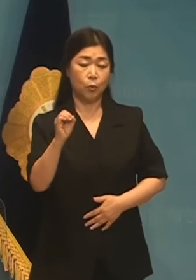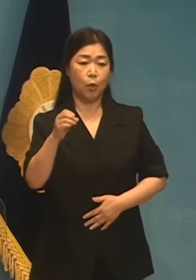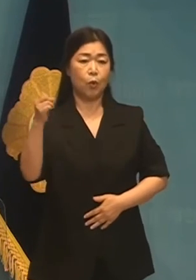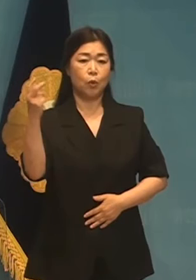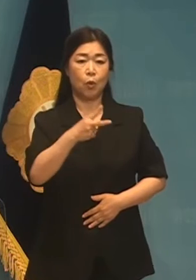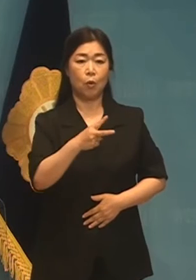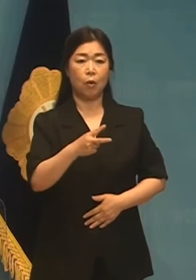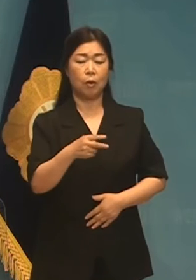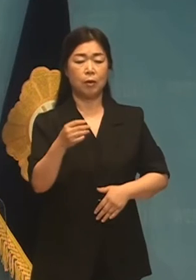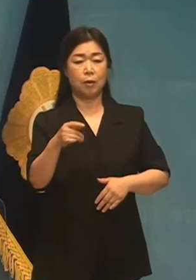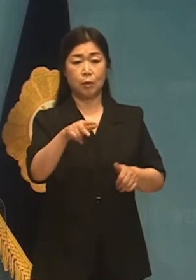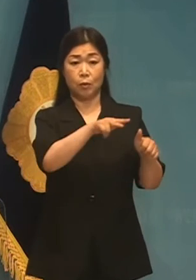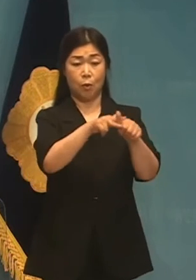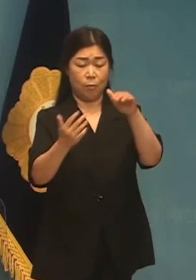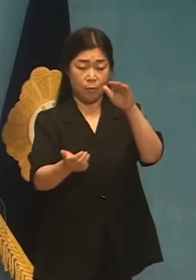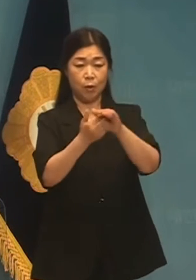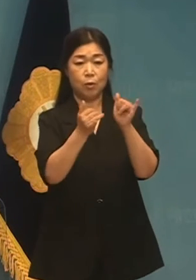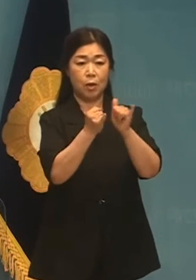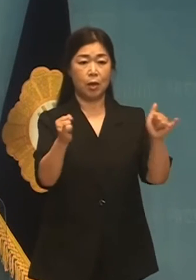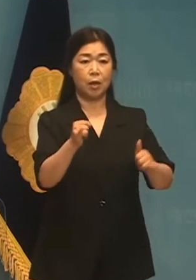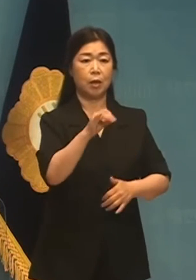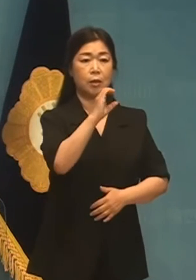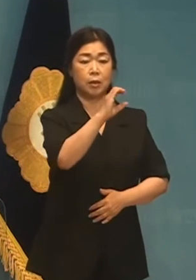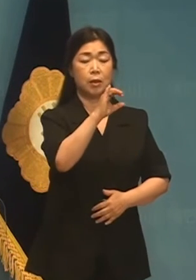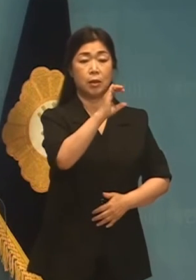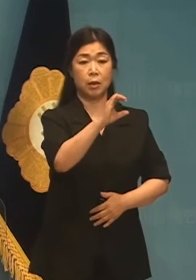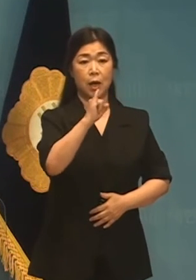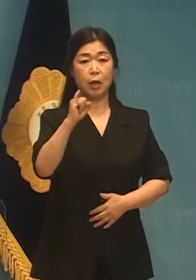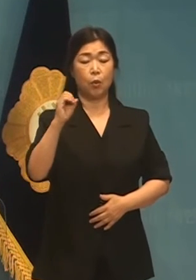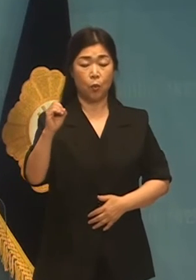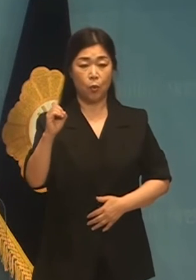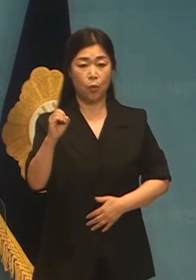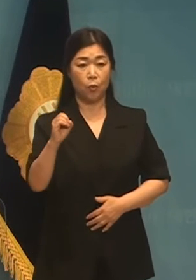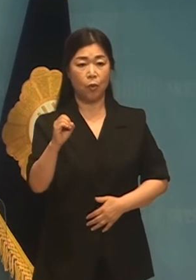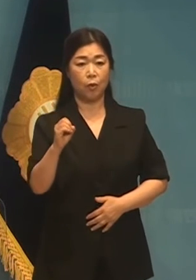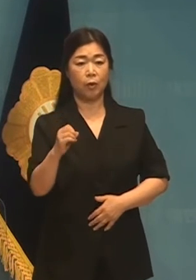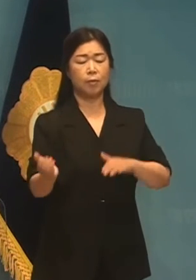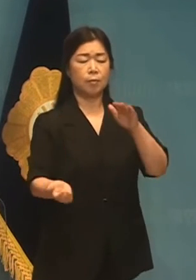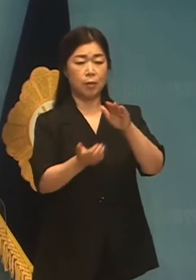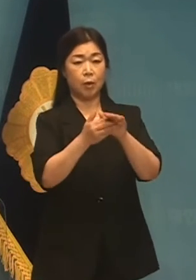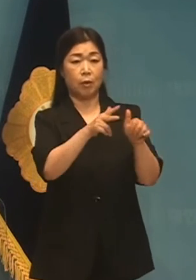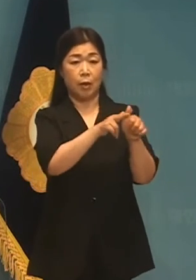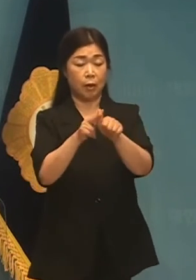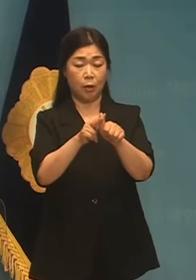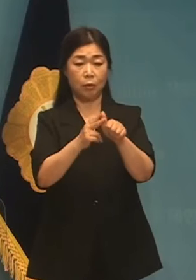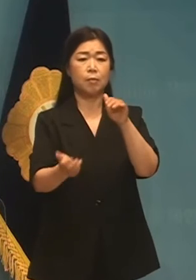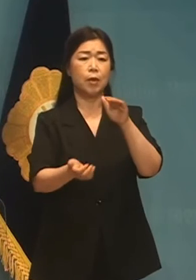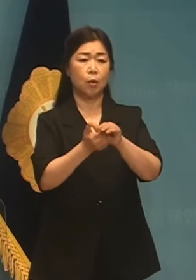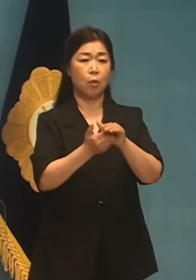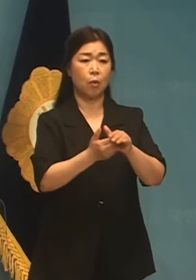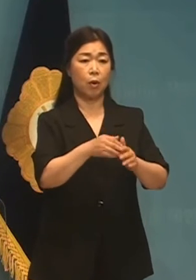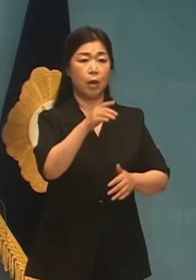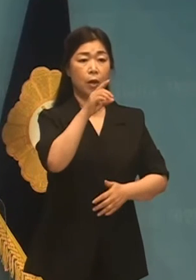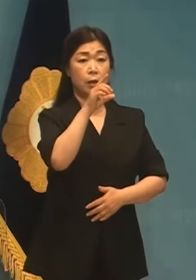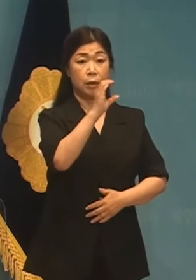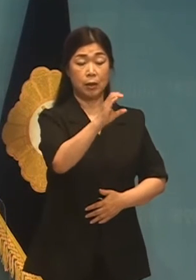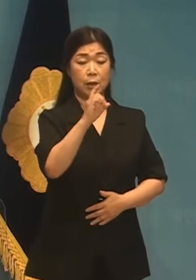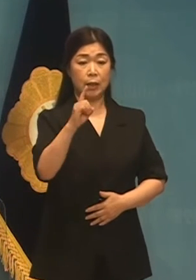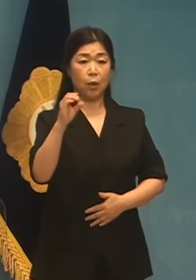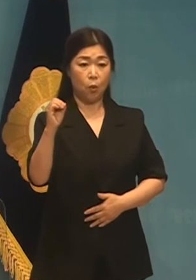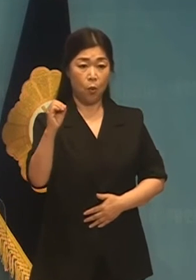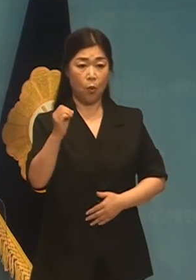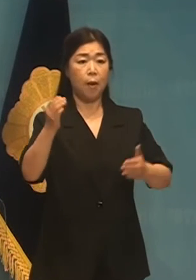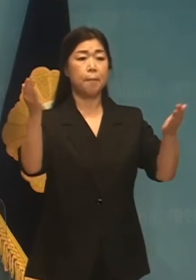최고의 정보 책임자, 즉 CIO, 그리고 최고의 데이터 책임자, 즉 CDO가